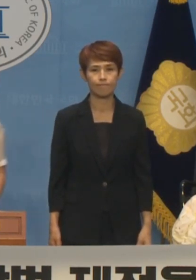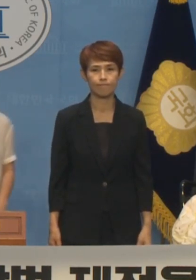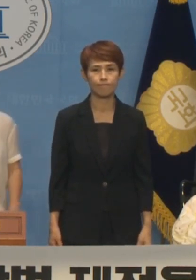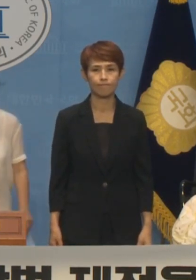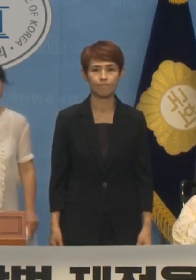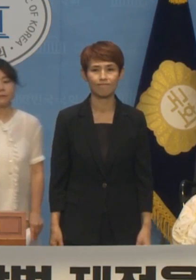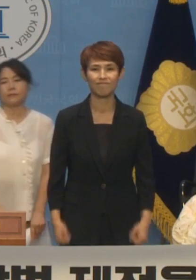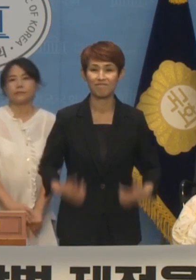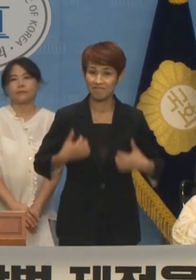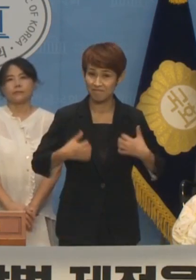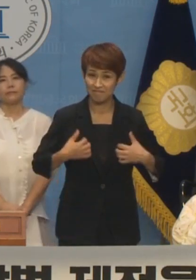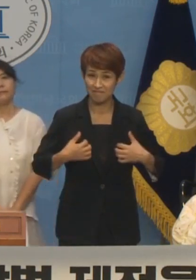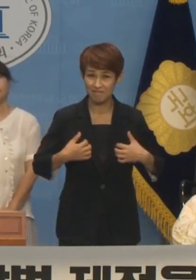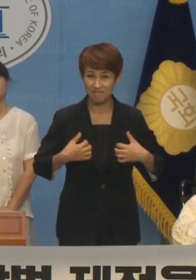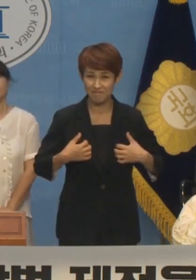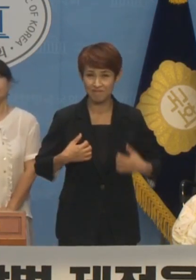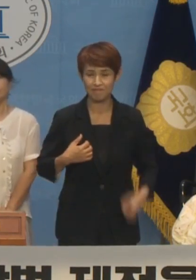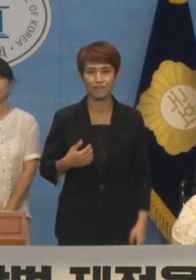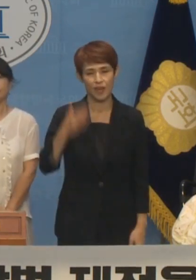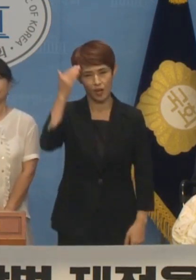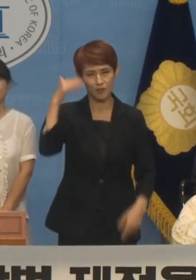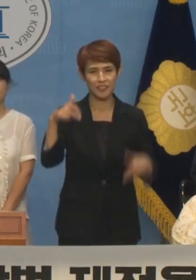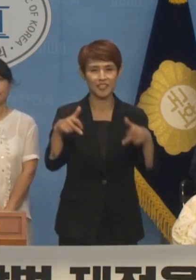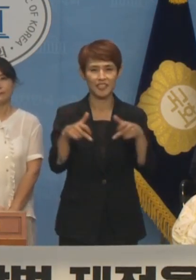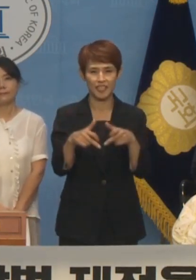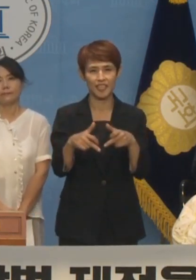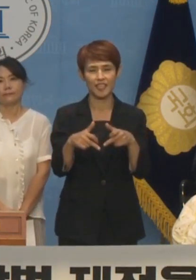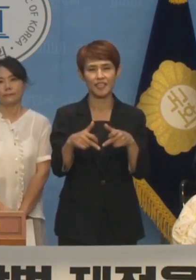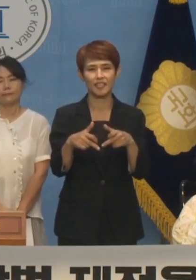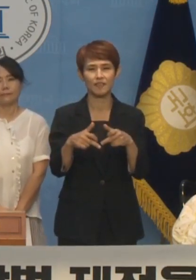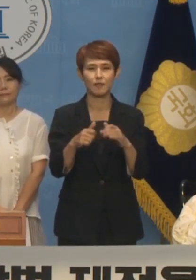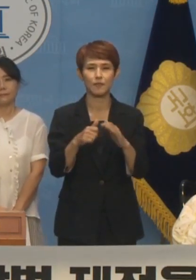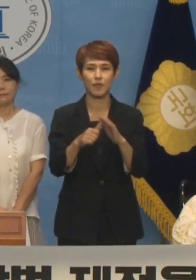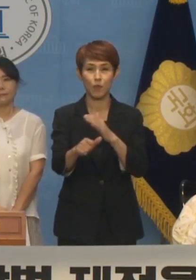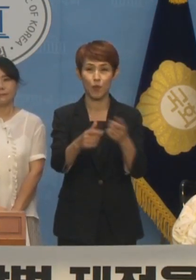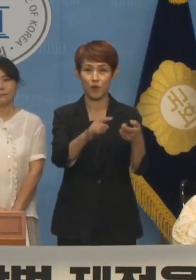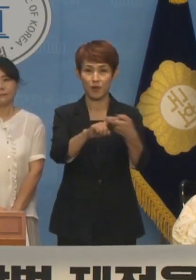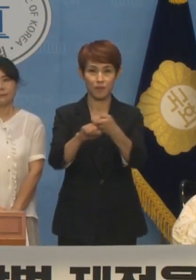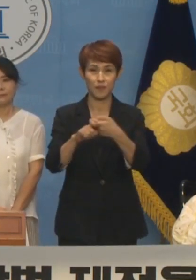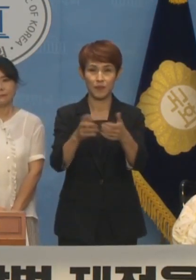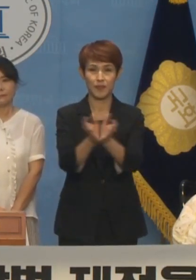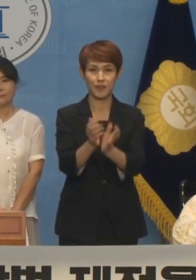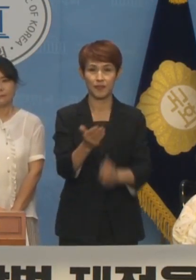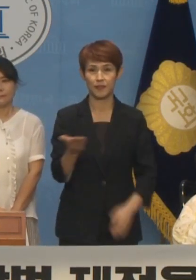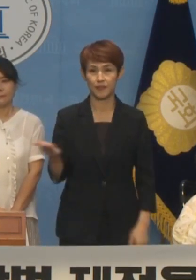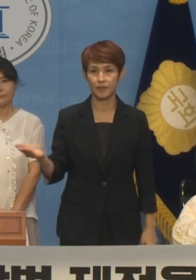네, 반갑습니다. 저는 한국장애인 자립선언대 협의회에서 활동하는 최영규입니다.